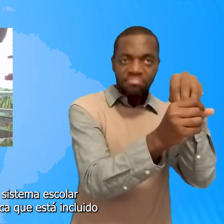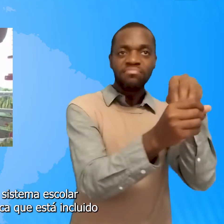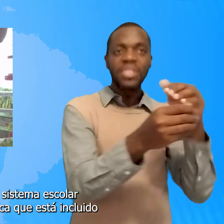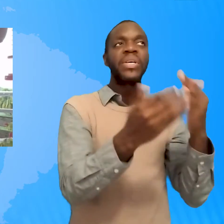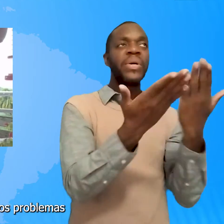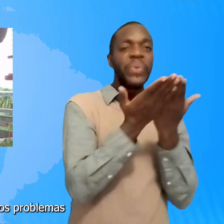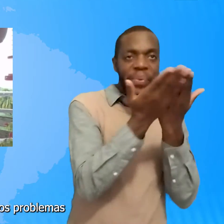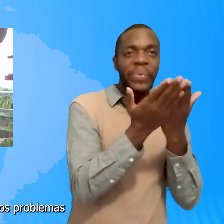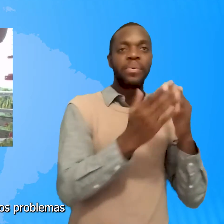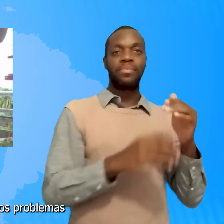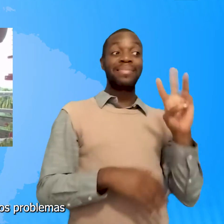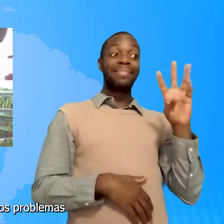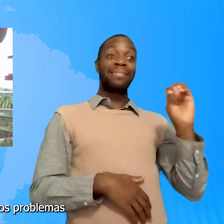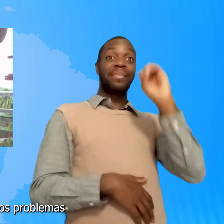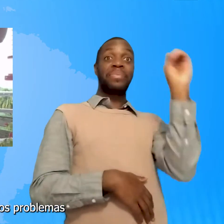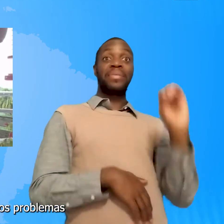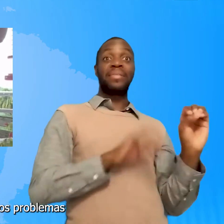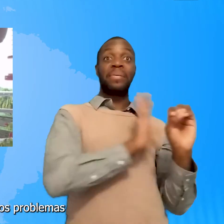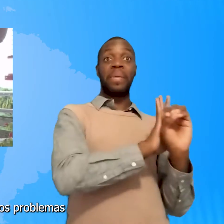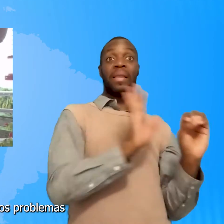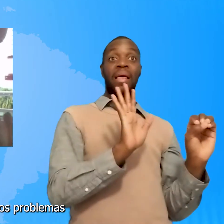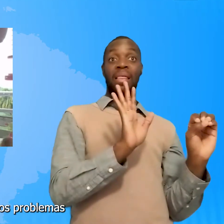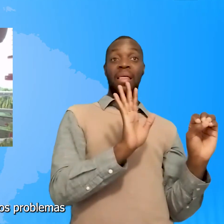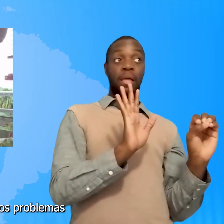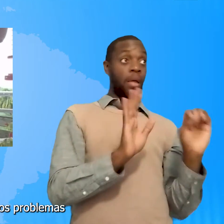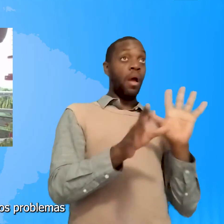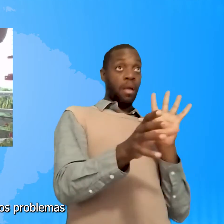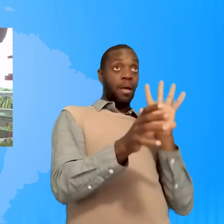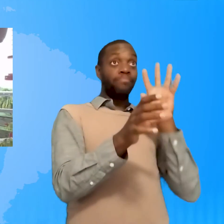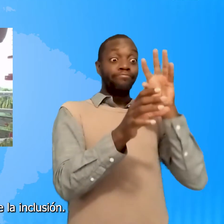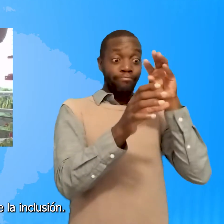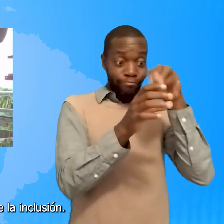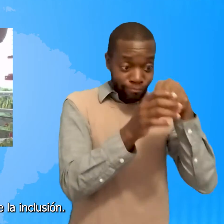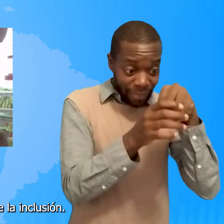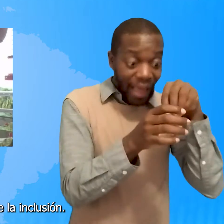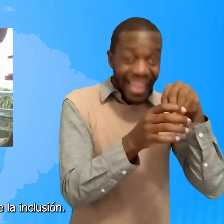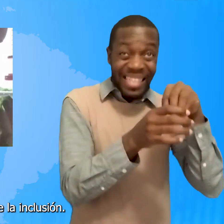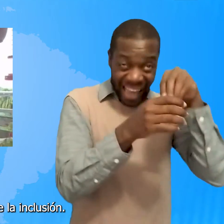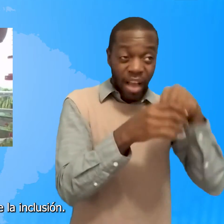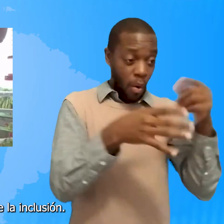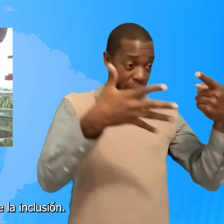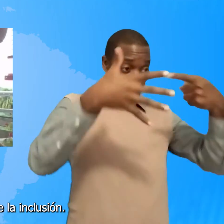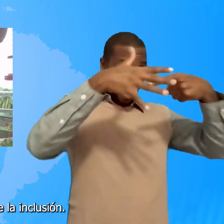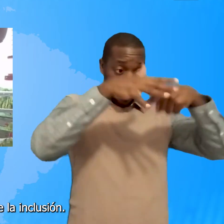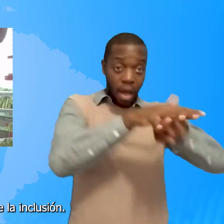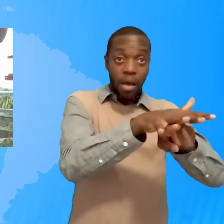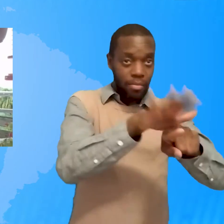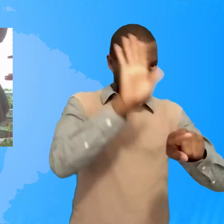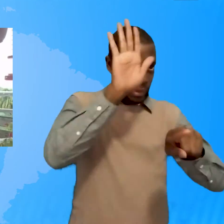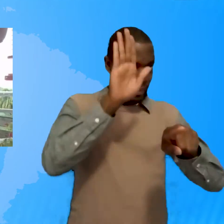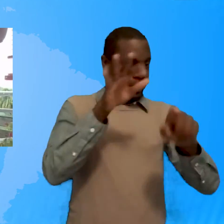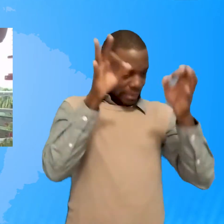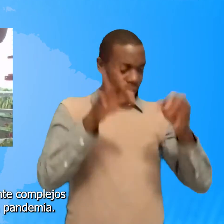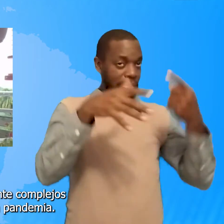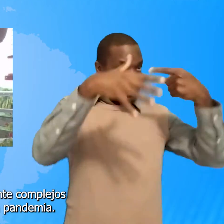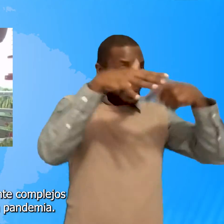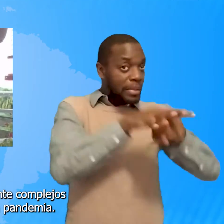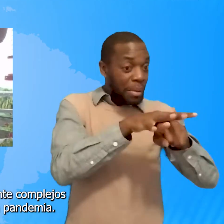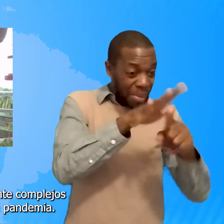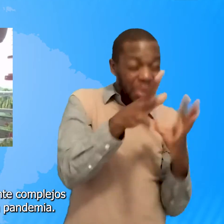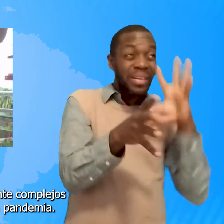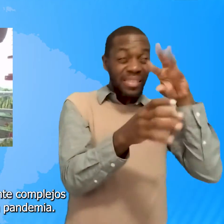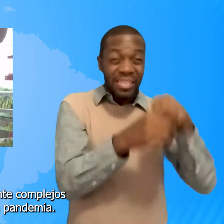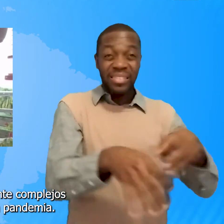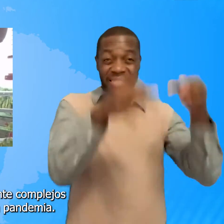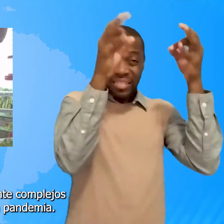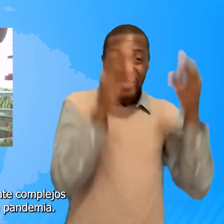está incluido. Entonces, los problemas desafiantes de la inclusión fueron